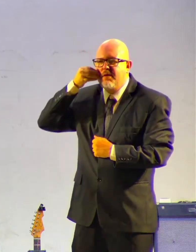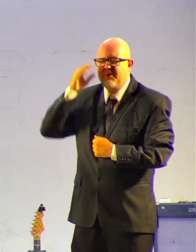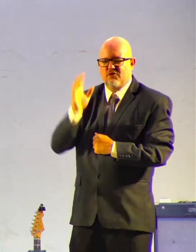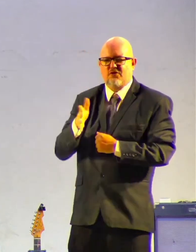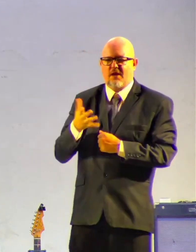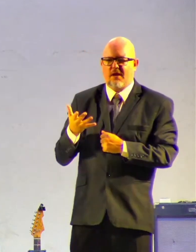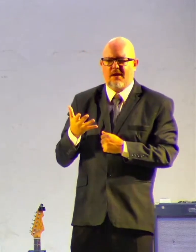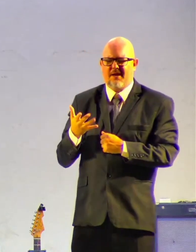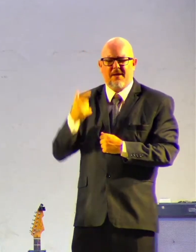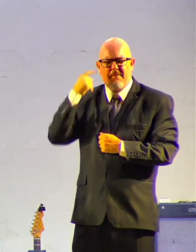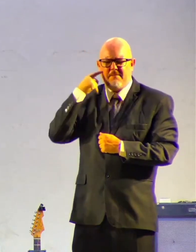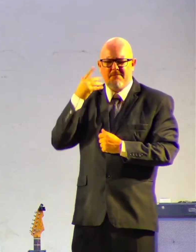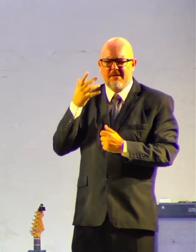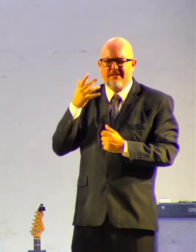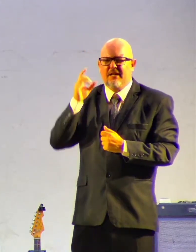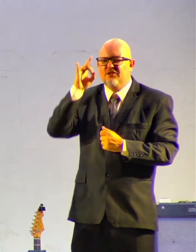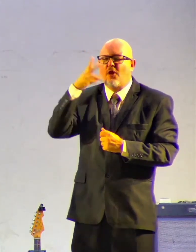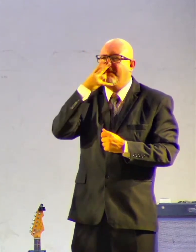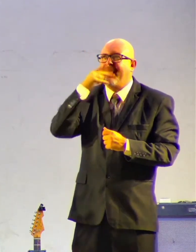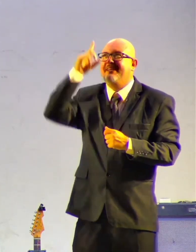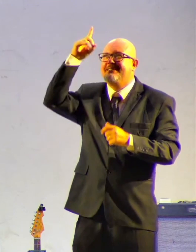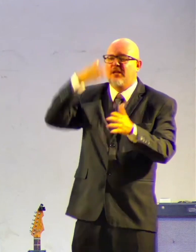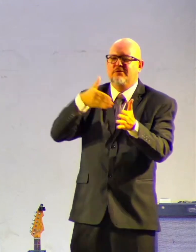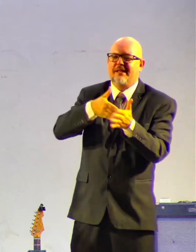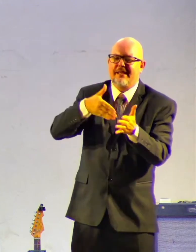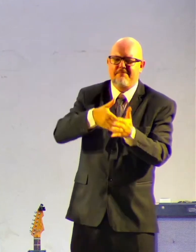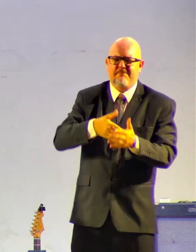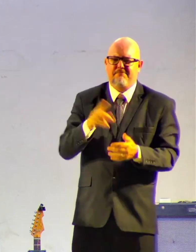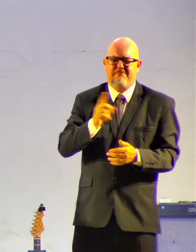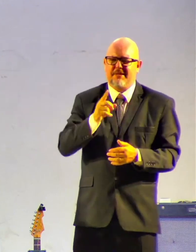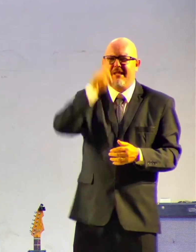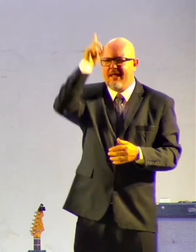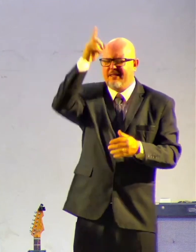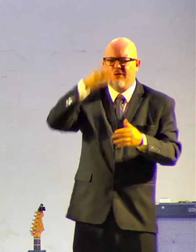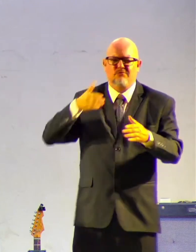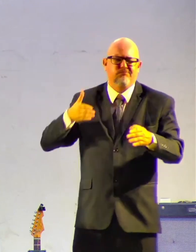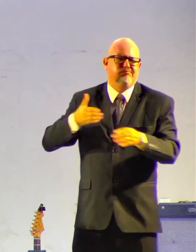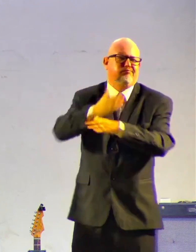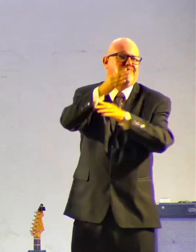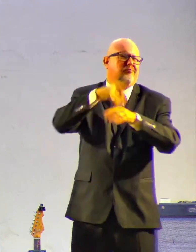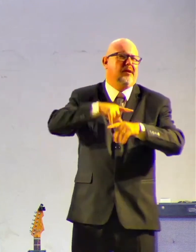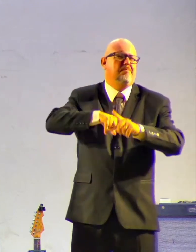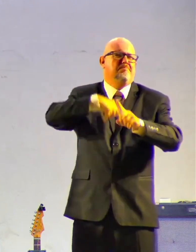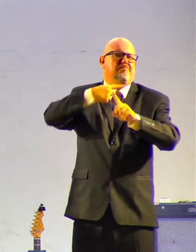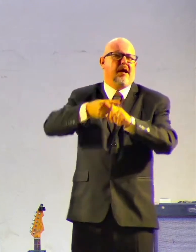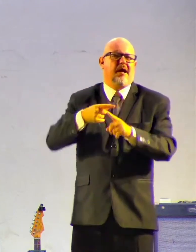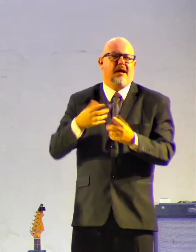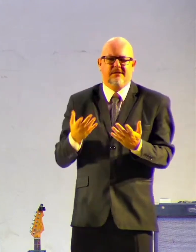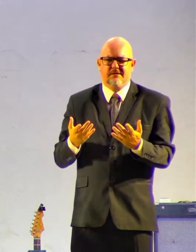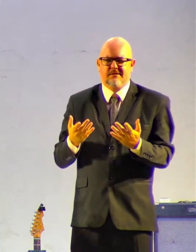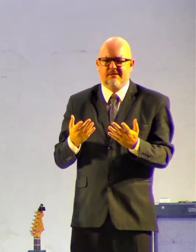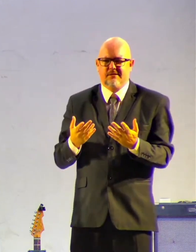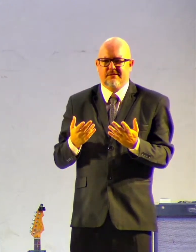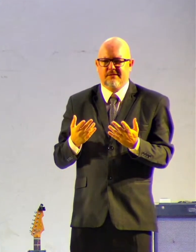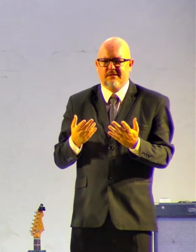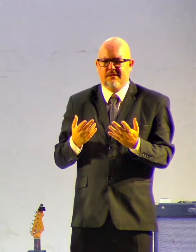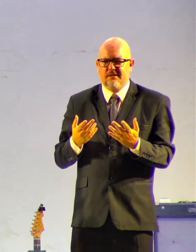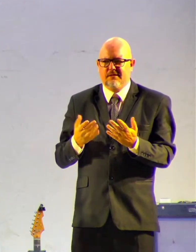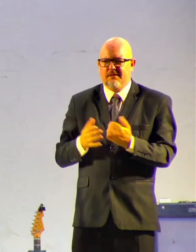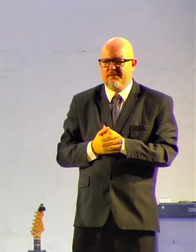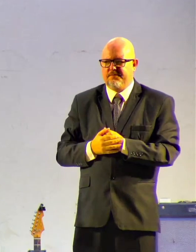experimentamos. Limitamos a obra de Deus ao nosso conhecimento e à nossa experiência. Mas me